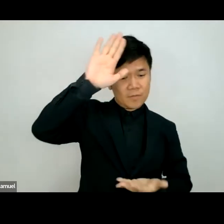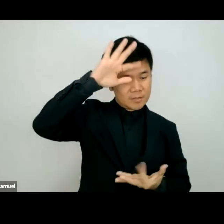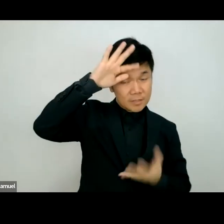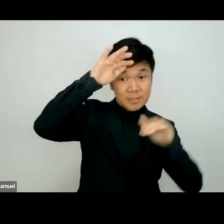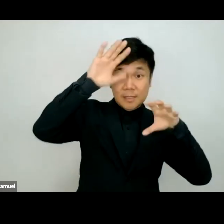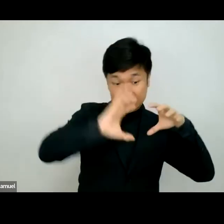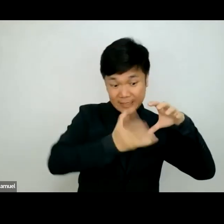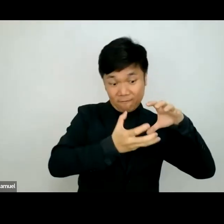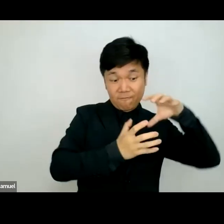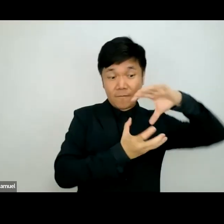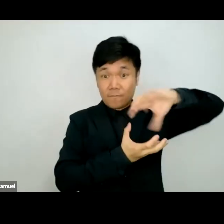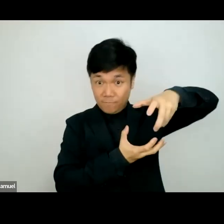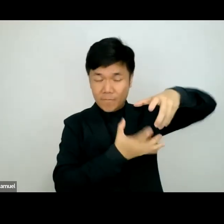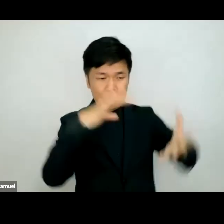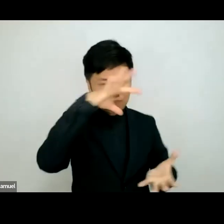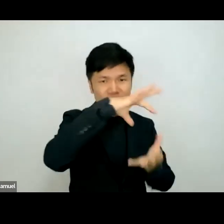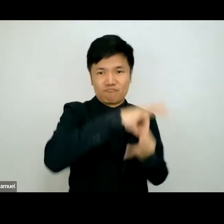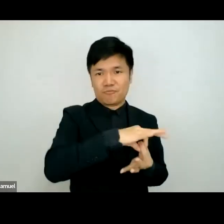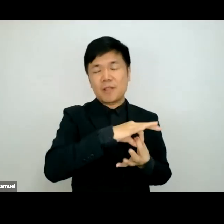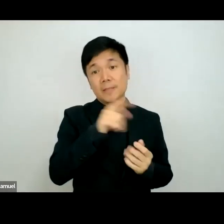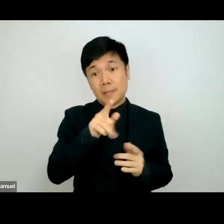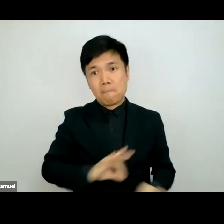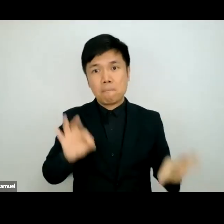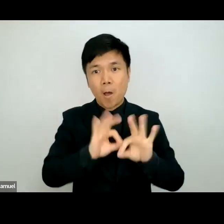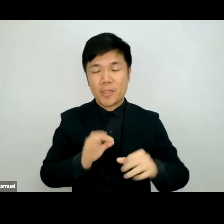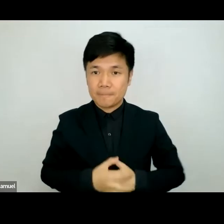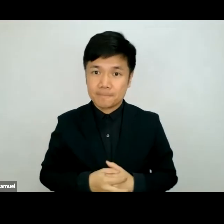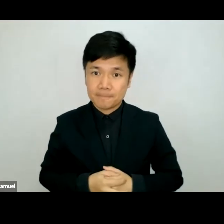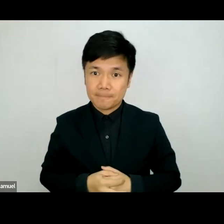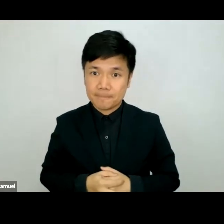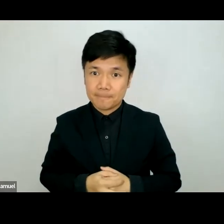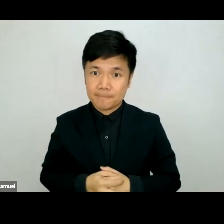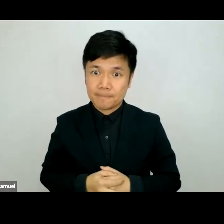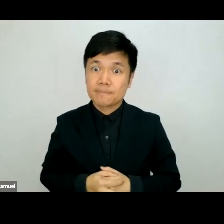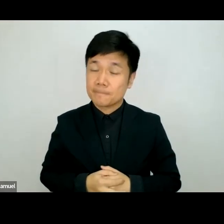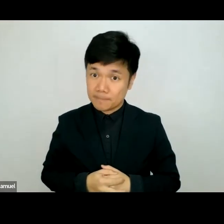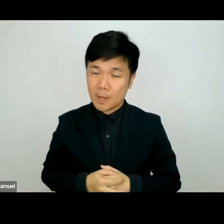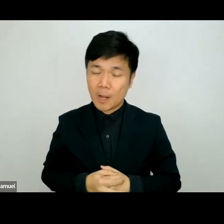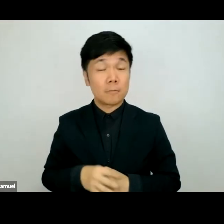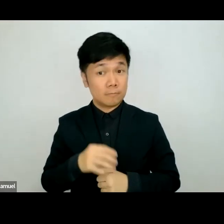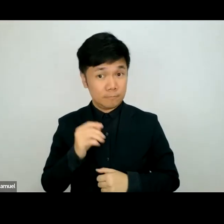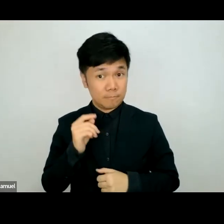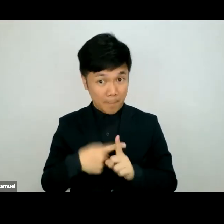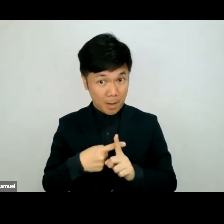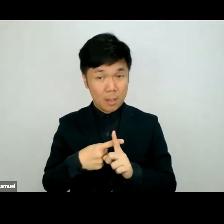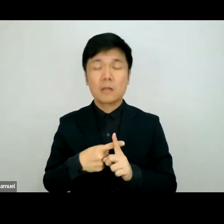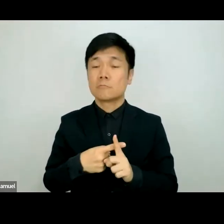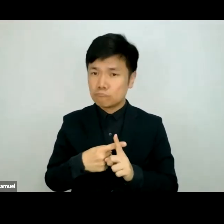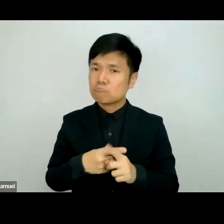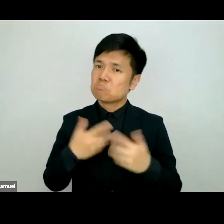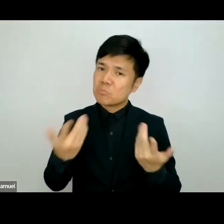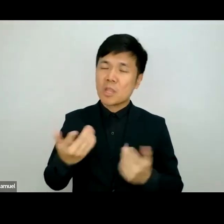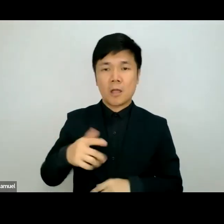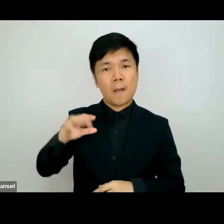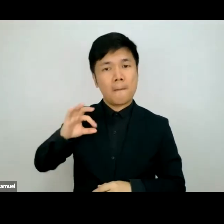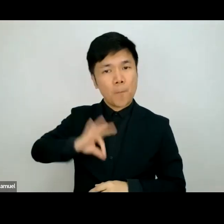au nord et au sud travaillent ensemble et cela aiderait les femmes en situation d'handicap. Il faut voir comment